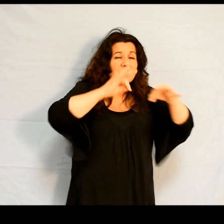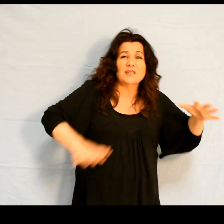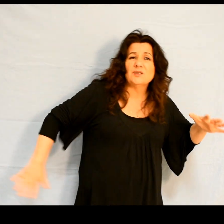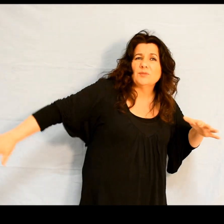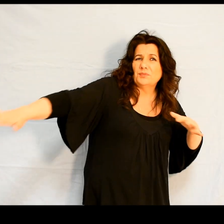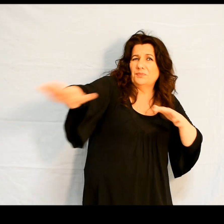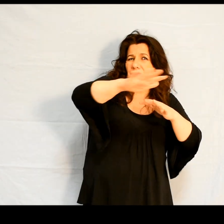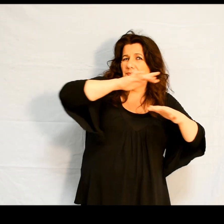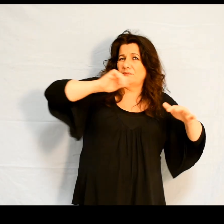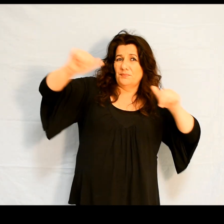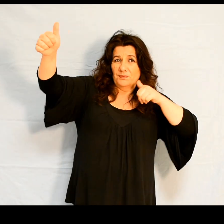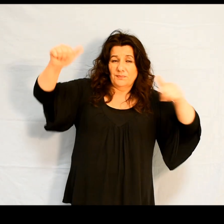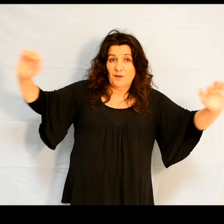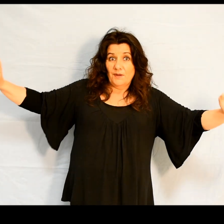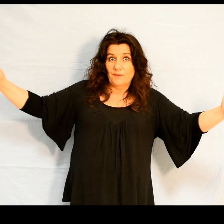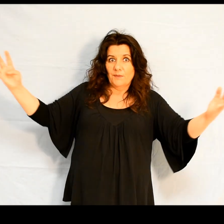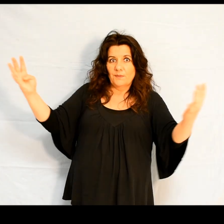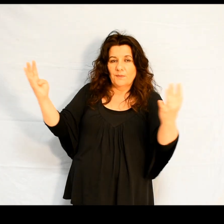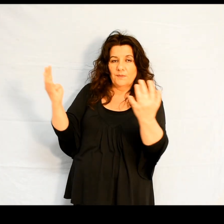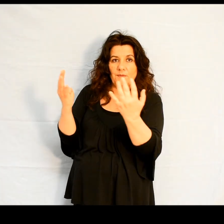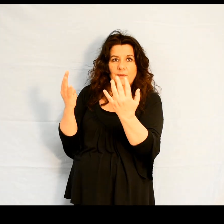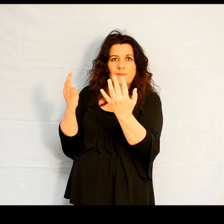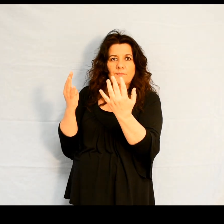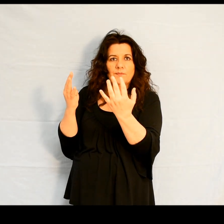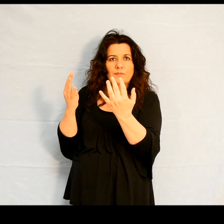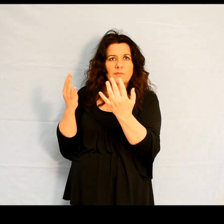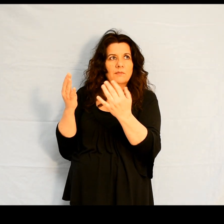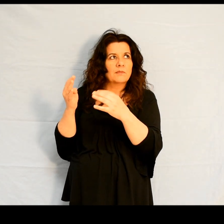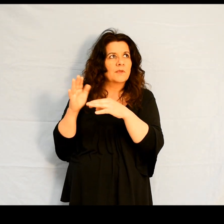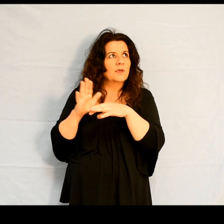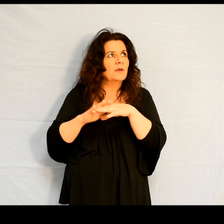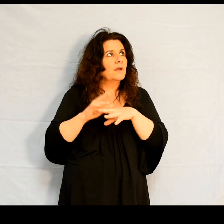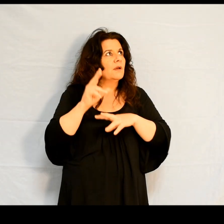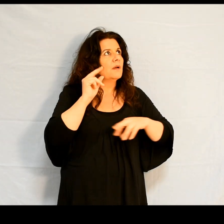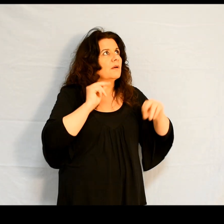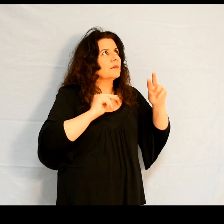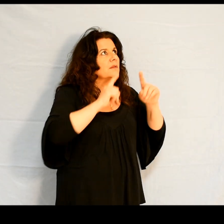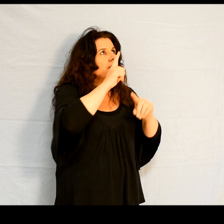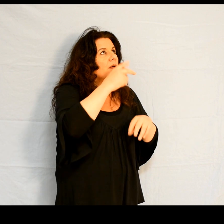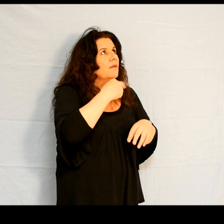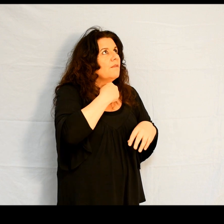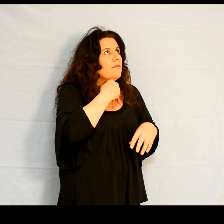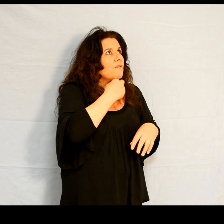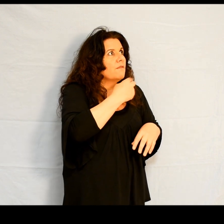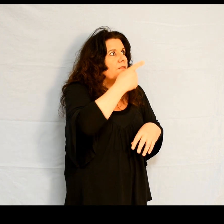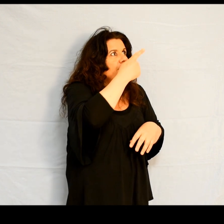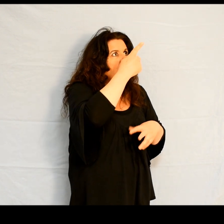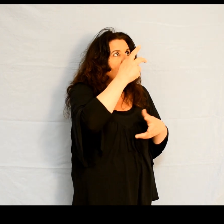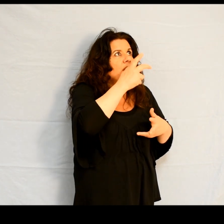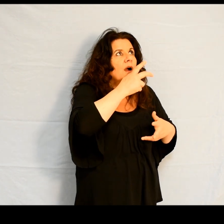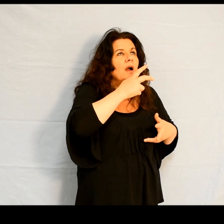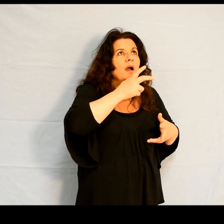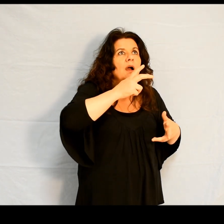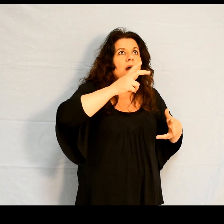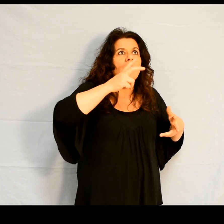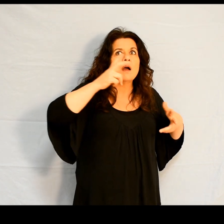Lorsque ceux-ci entendirent les voix qui retentissaient, ils se rassemblèrent en foule.